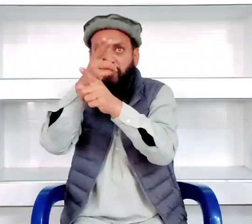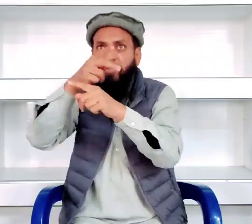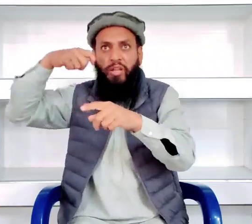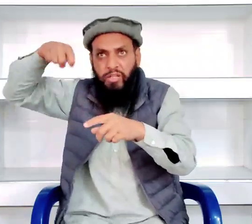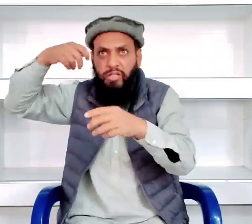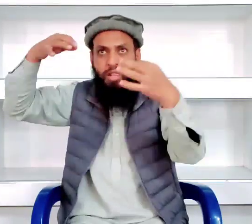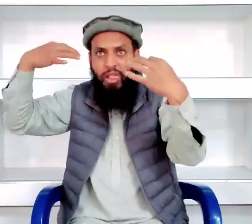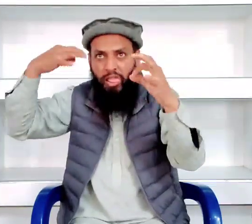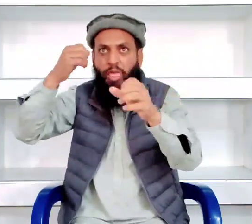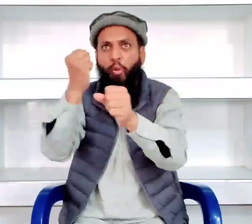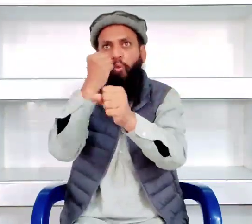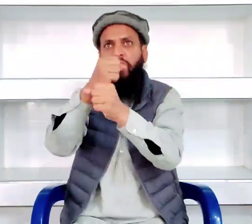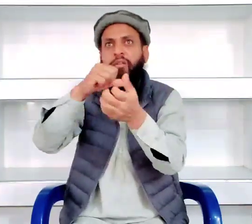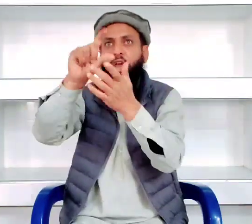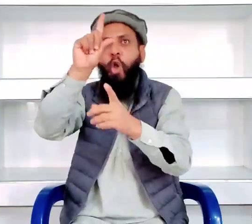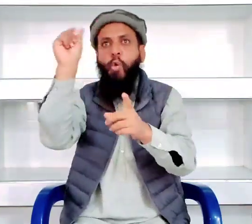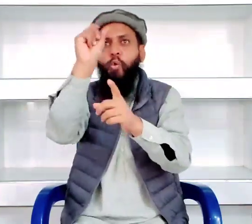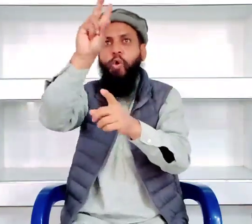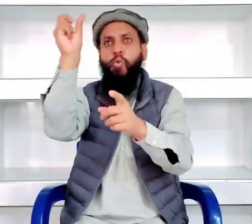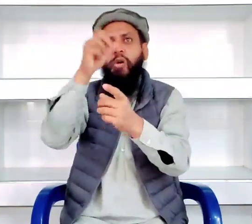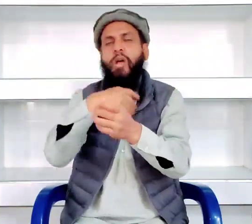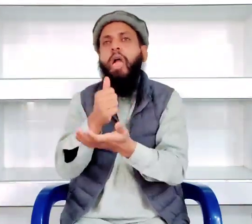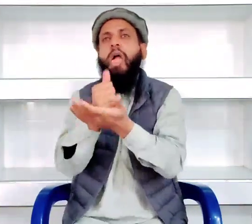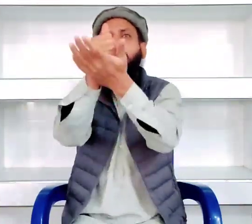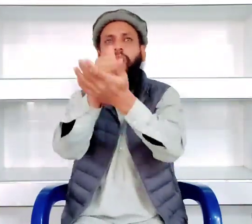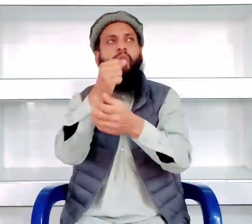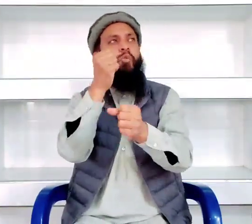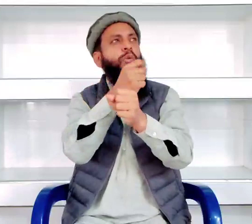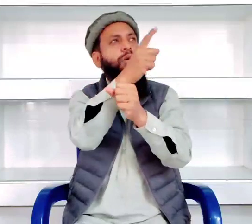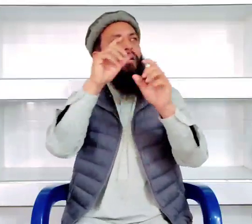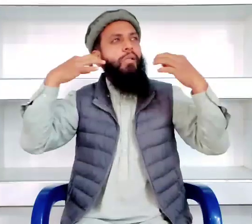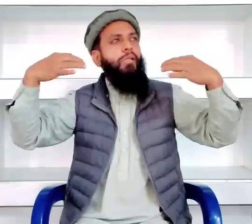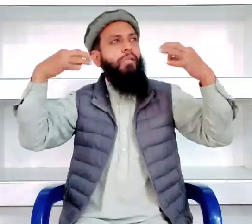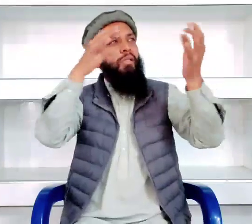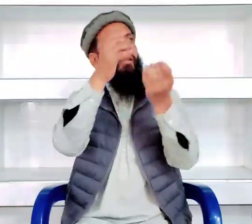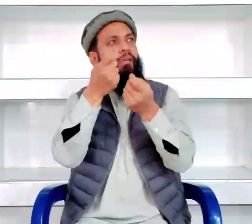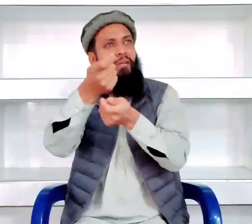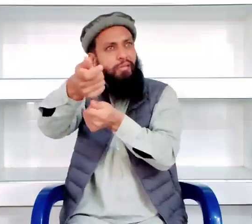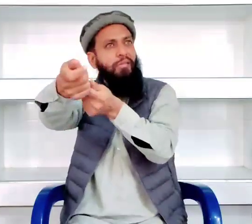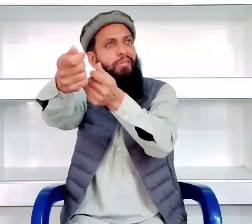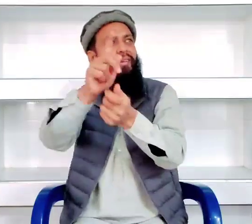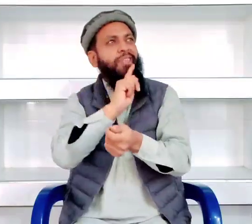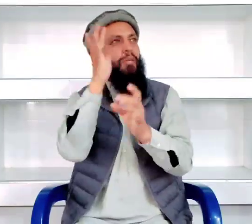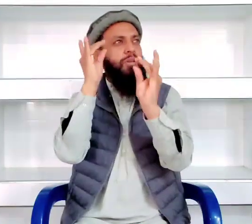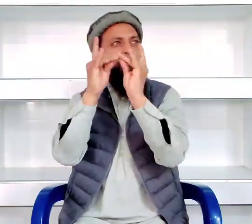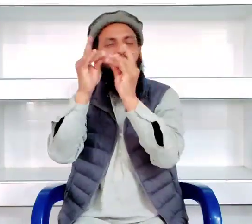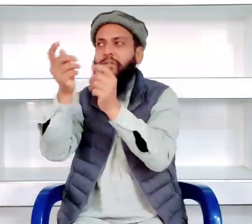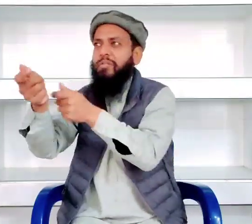ਜਨਾਬ ਕਰੋੜ ਰੁਪਈਆ ਜਿਹੜਾ ਇੰਨੇ ਅਰਬ ਡਾਲਰ ਜਿਹੜਾ ਇੰਨੇ ਅਰਬ ਰੁਪਈਆ ਜਿਹੜਾ ਉਹ ਜਨਾਬ ਫਿਲਮ ਇੰਡਸਟਰੀ ਵਾਸਤੇ ਉਹਨੂੰ ਸਕਾਫਤ ਦਾ ਨਾਮ ਦਿੱਤਾ ਗਿਆ ਹਾਂਜੀ